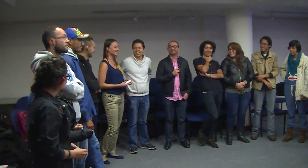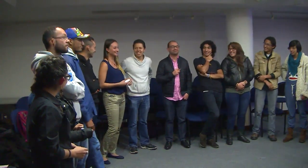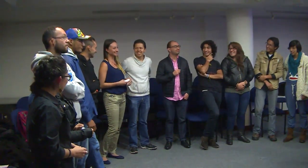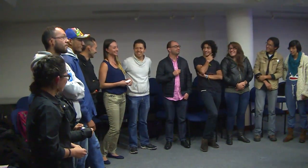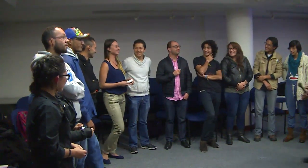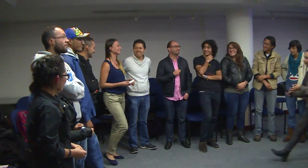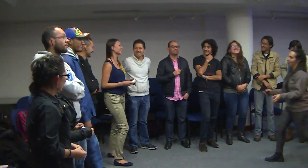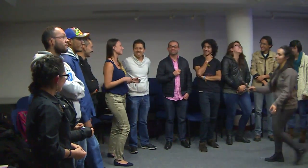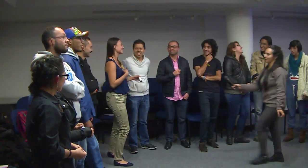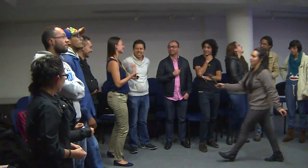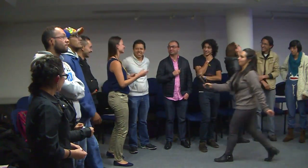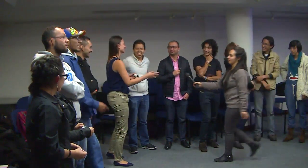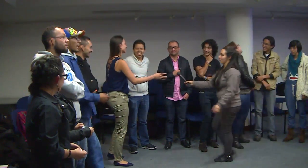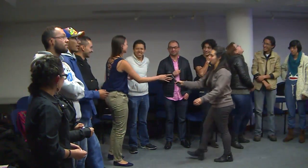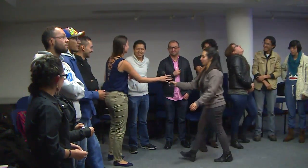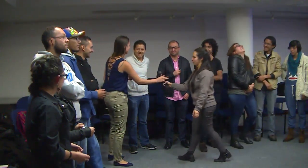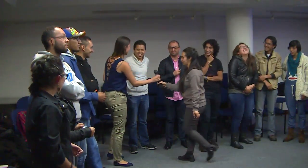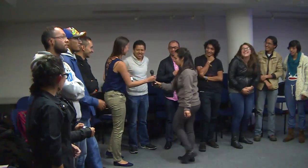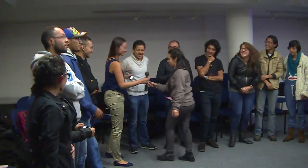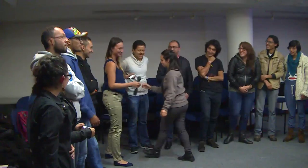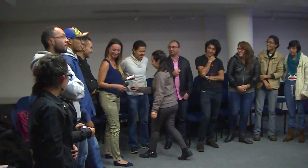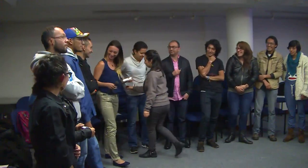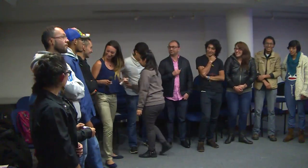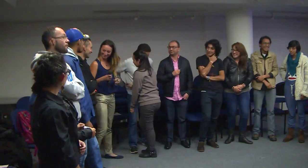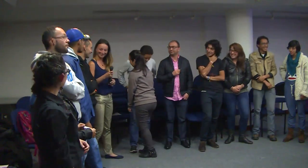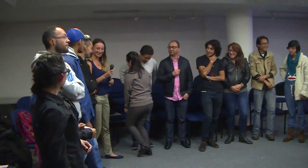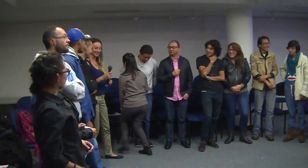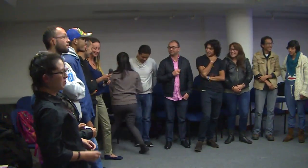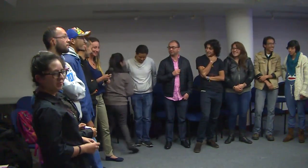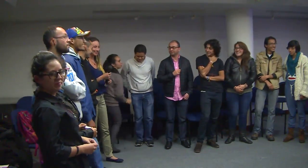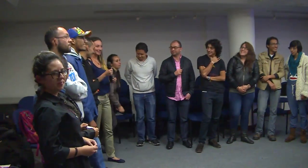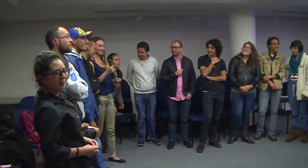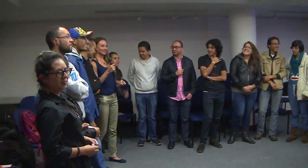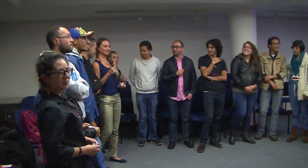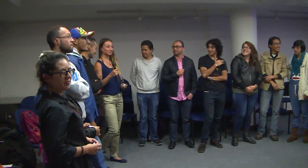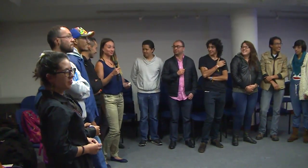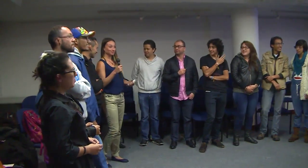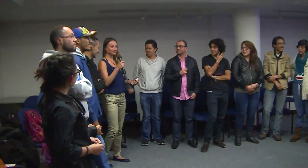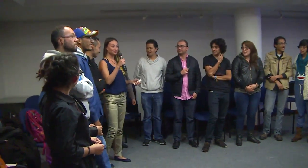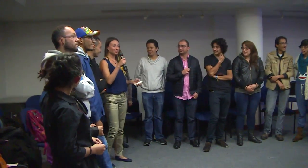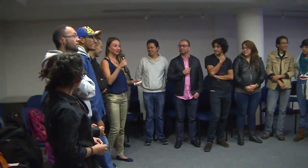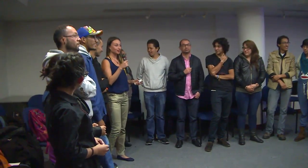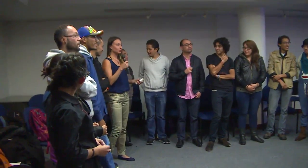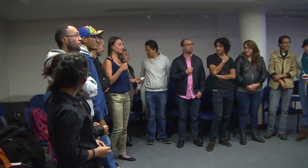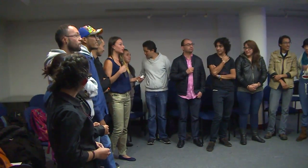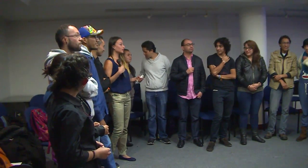No.